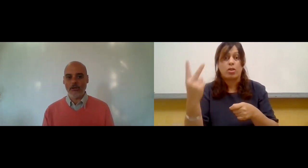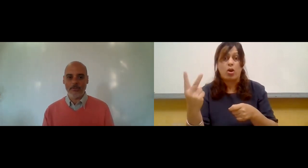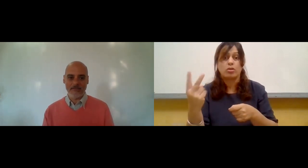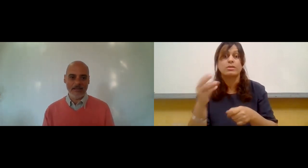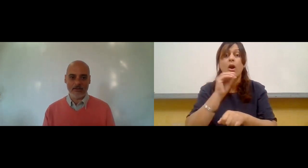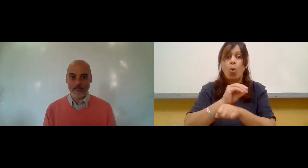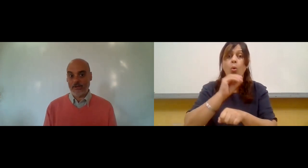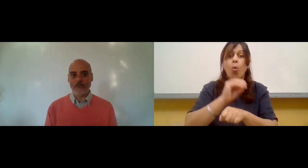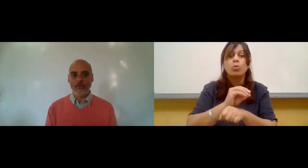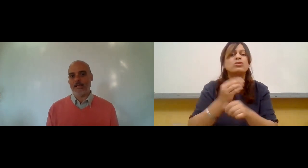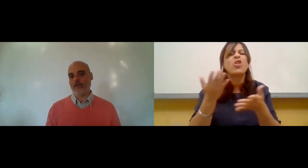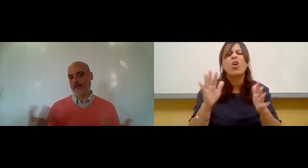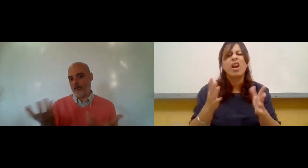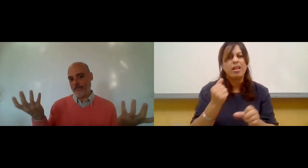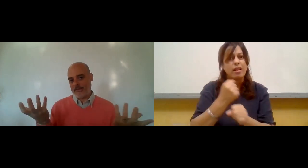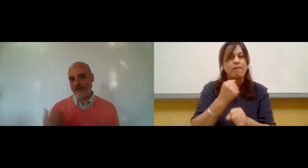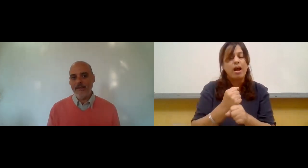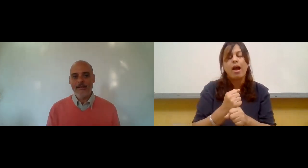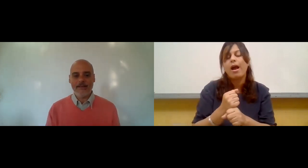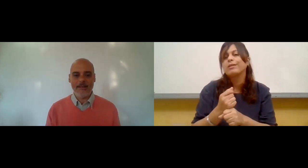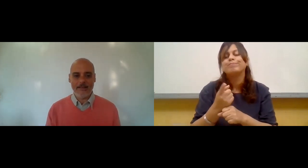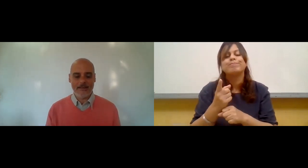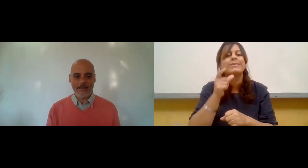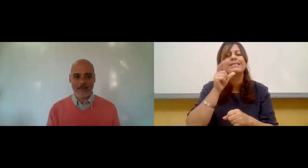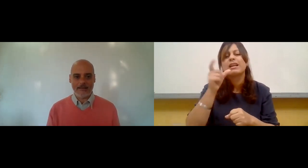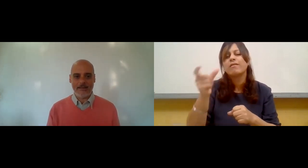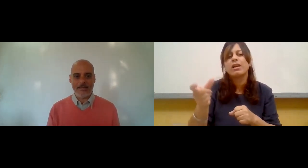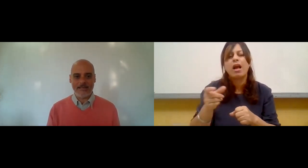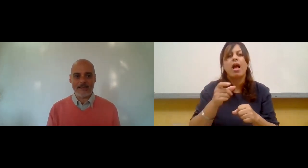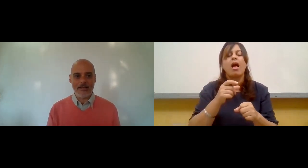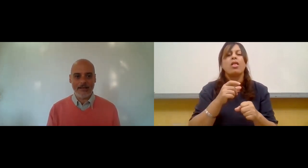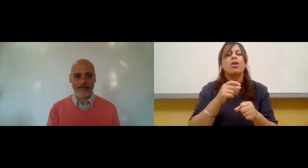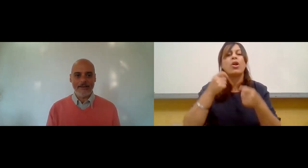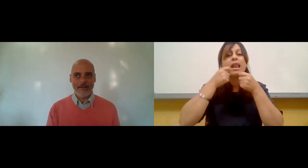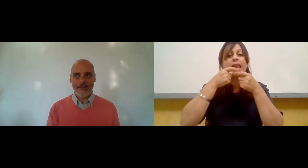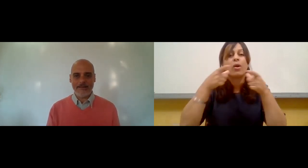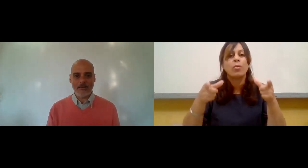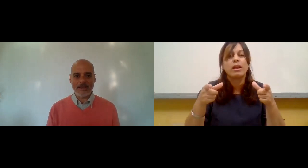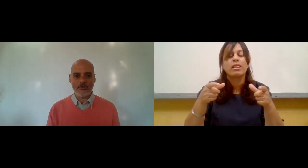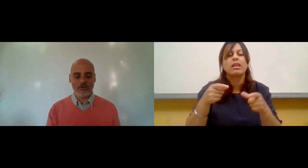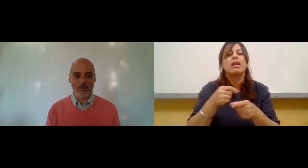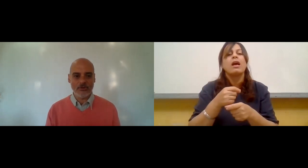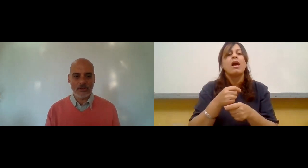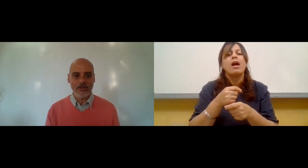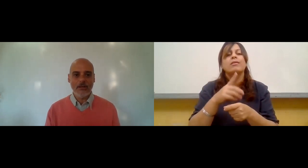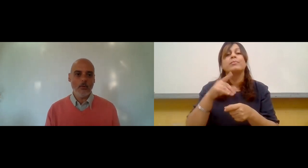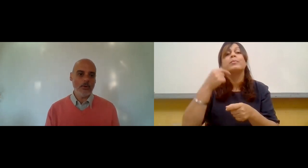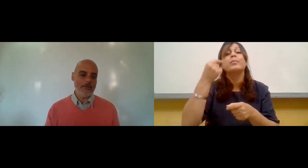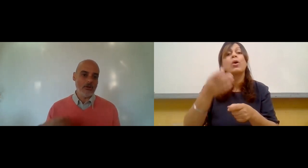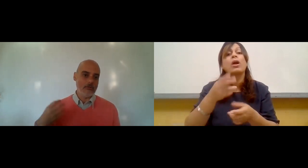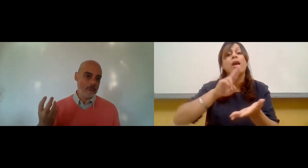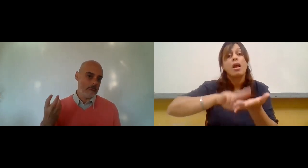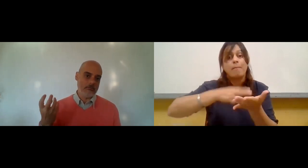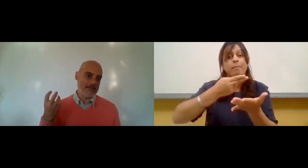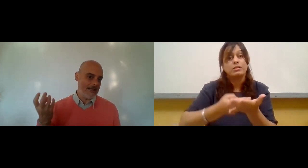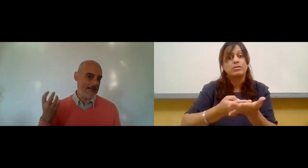trabajar, bueno, los principales conceptos de lingüística, porque obviamente que quienes vayan a trabajar en interpretación o traducción, un